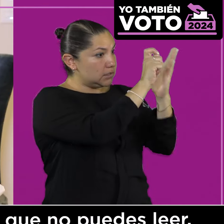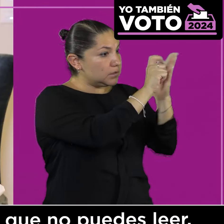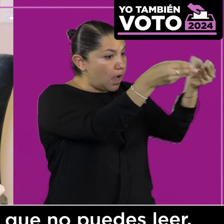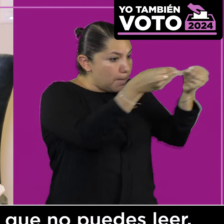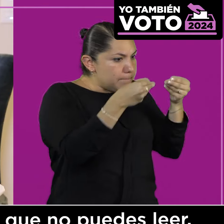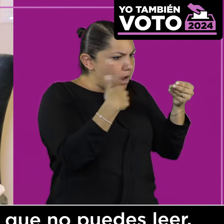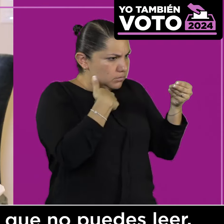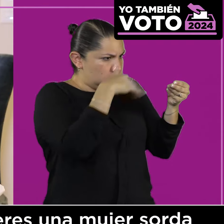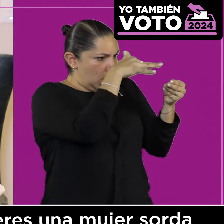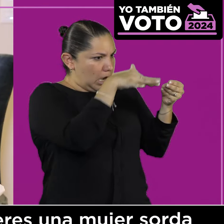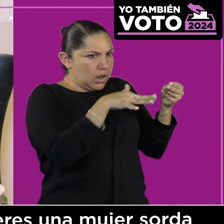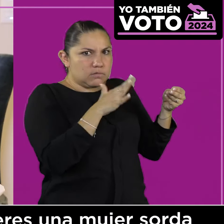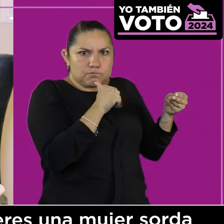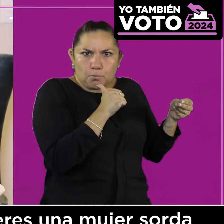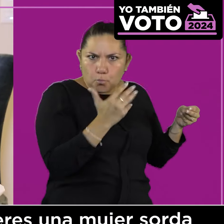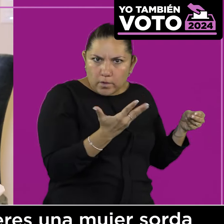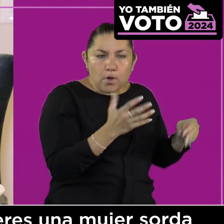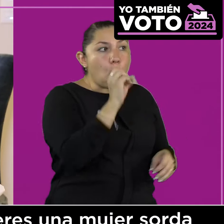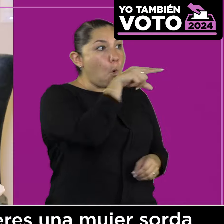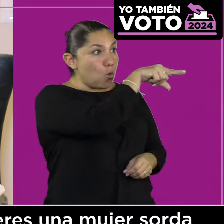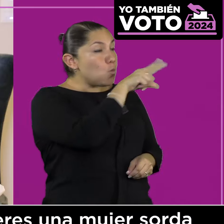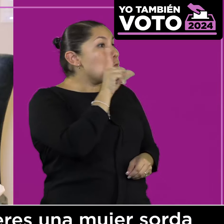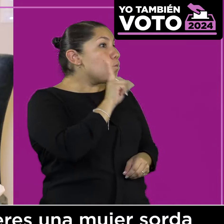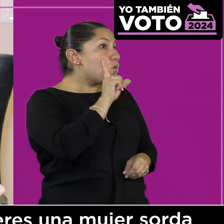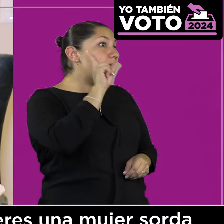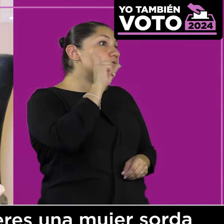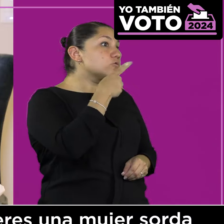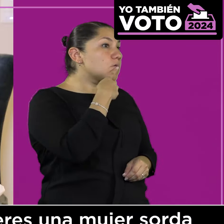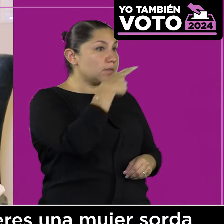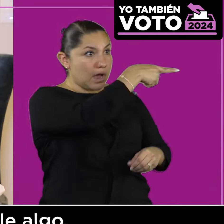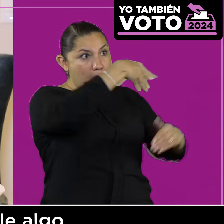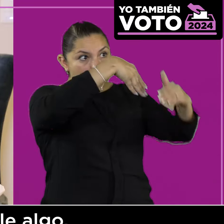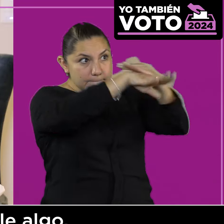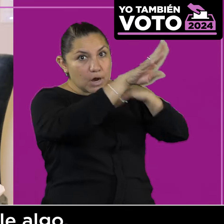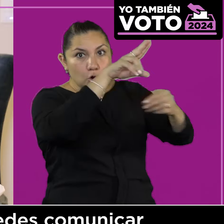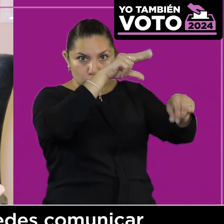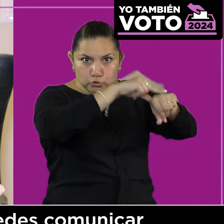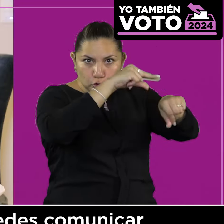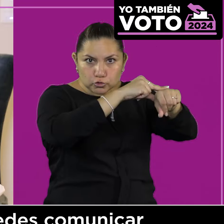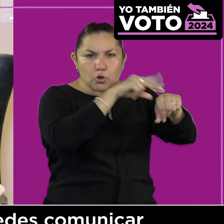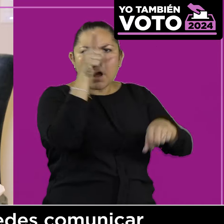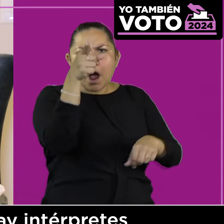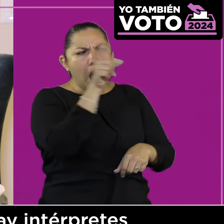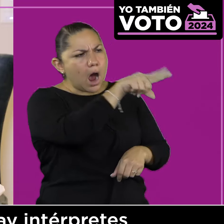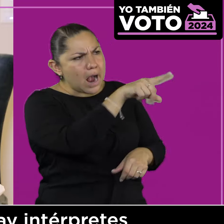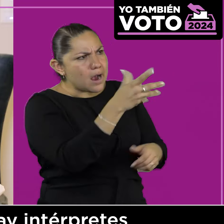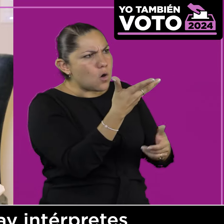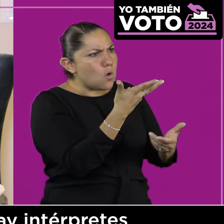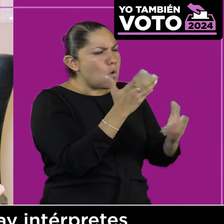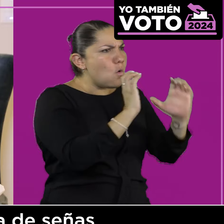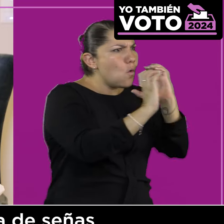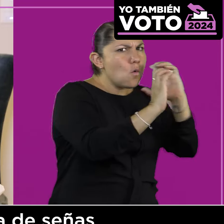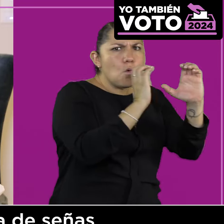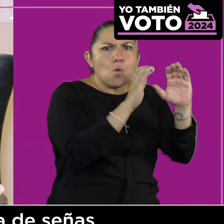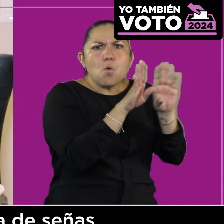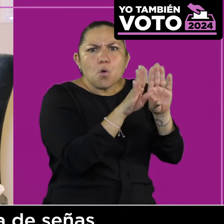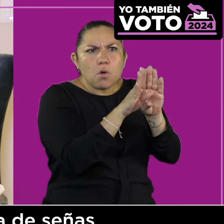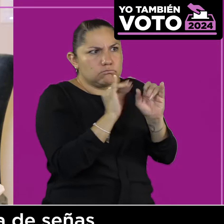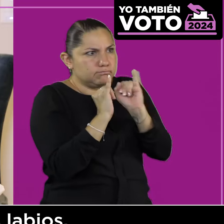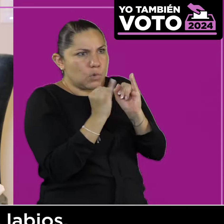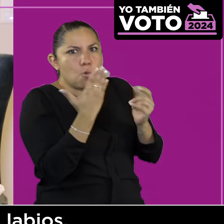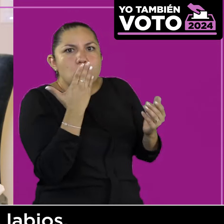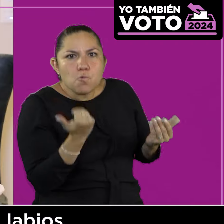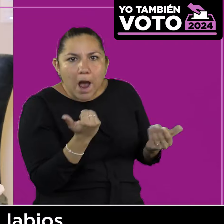puedes leer que vas al doctor eres una mujer sorda te duele algo pero no te puedes comunicar porque no hay interpretes en lengua de